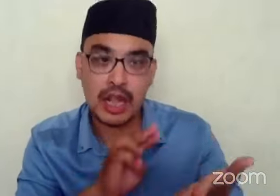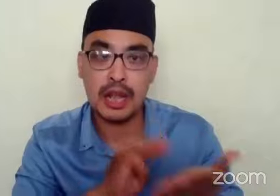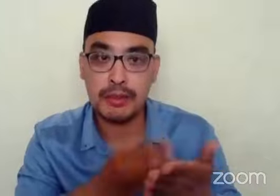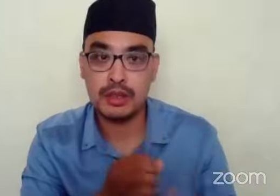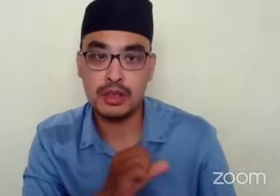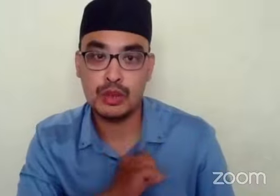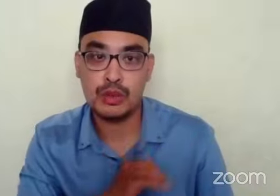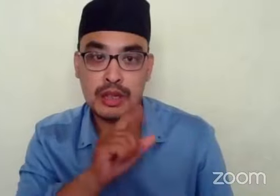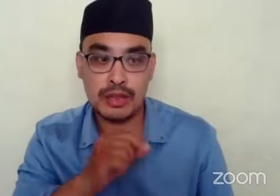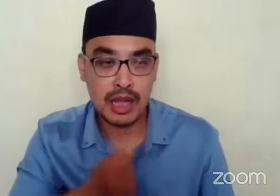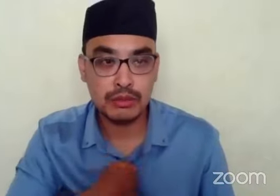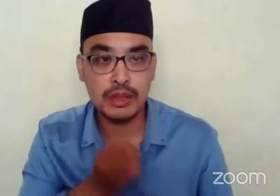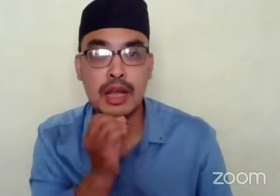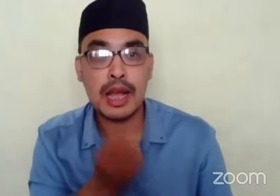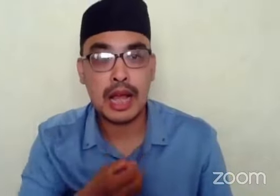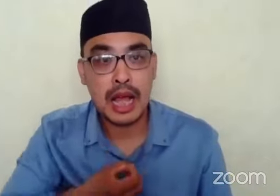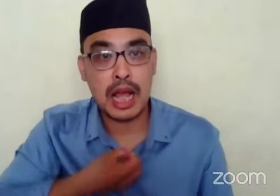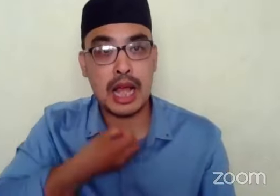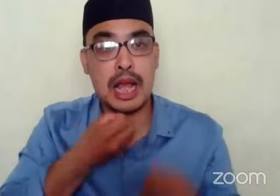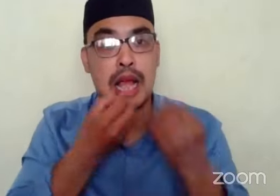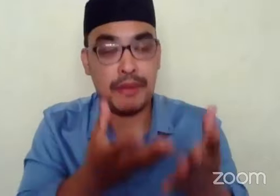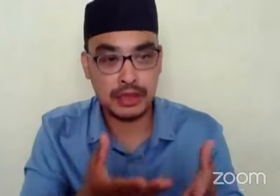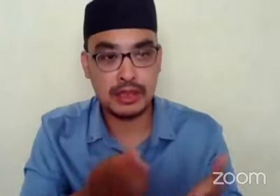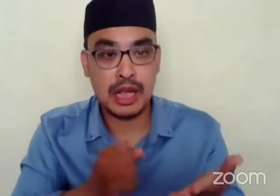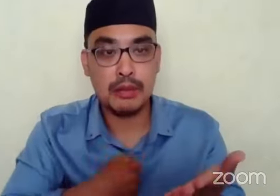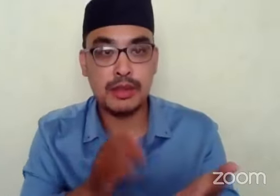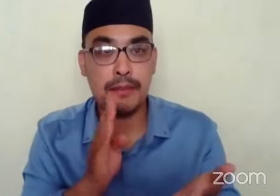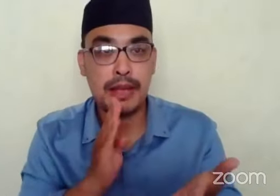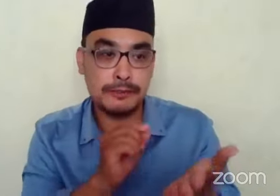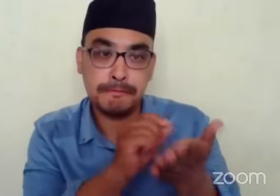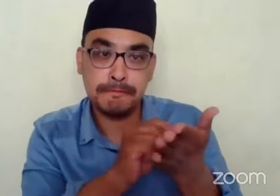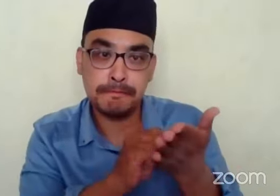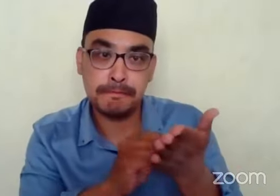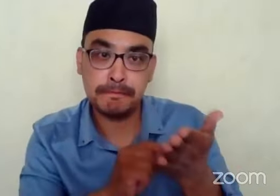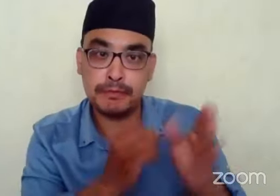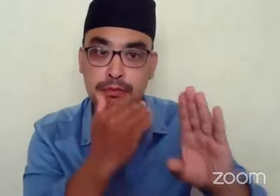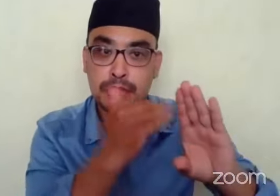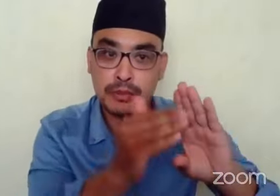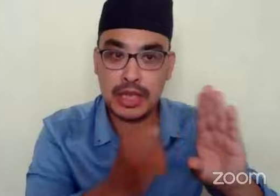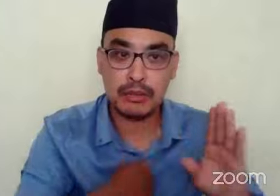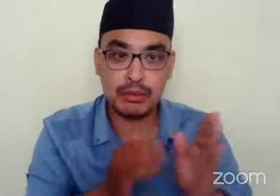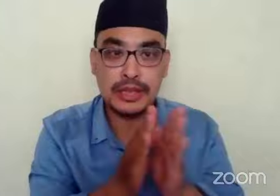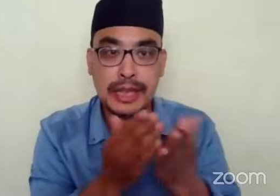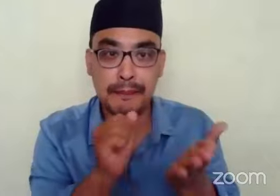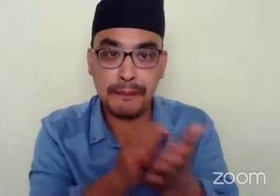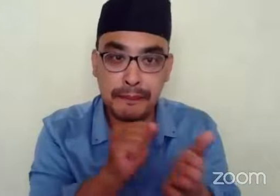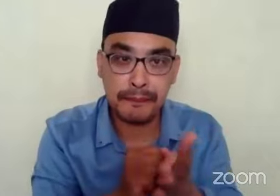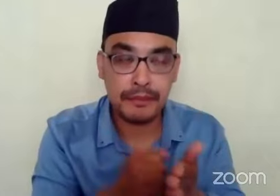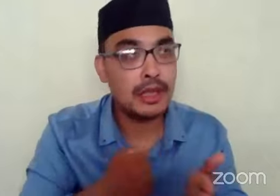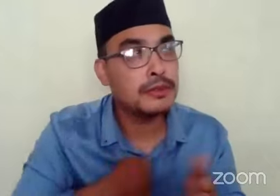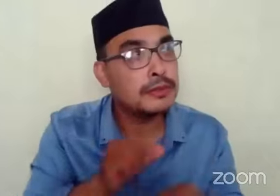अथवा कुनै आर्टिकलहरू लेख्यो भने अथवा कुनै विषयमा कुरा गर्यो भने चाहिँ त्यो चाहिँ उसले चाहिँ आफ्नो डिजायरको चाहिँ